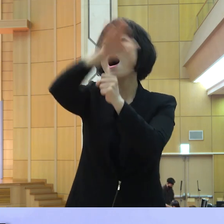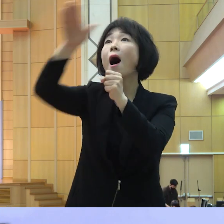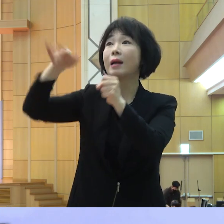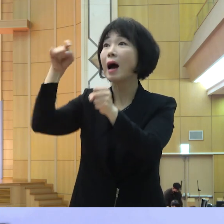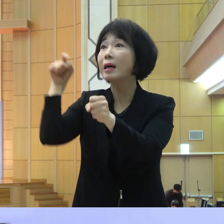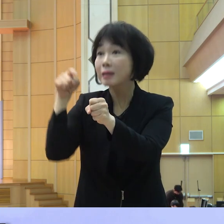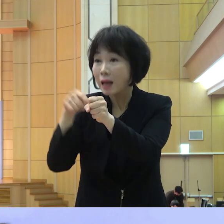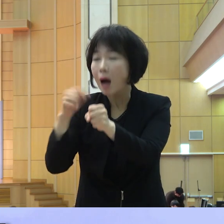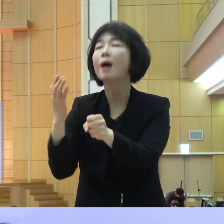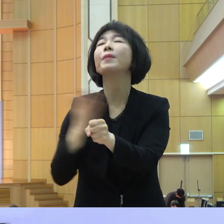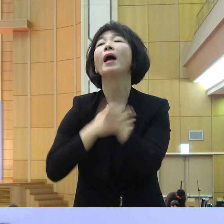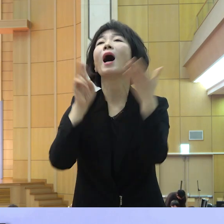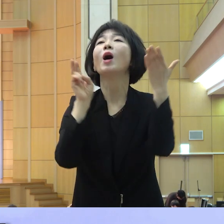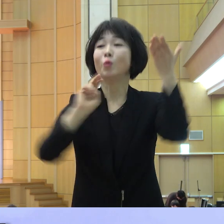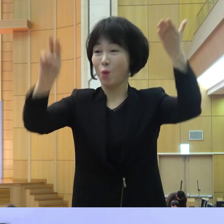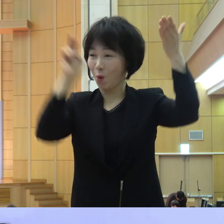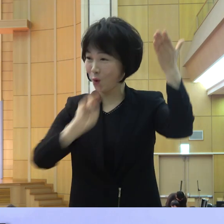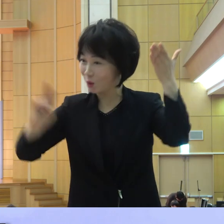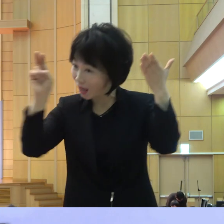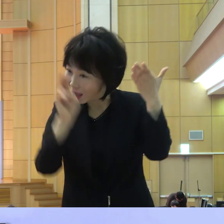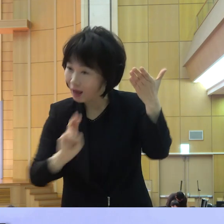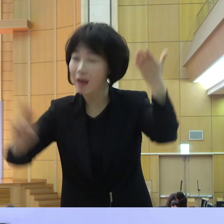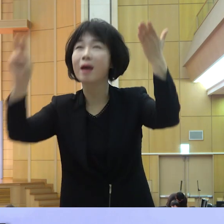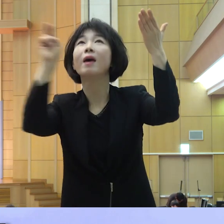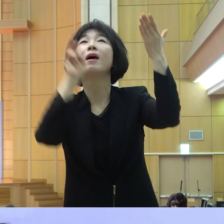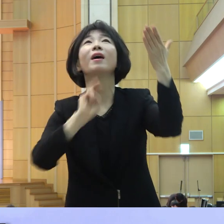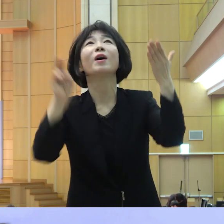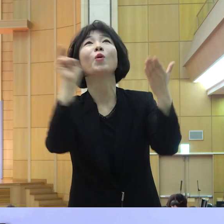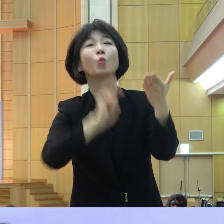아버지 사랑 내가